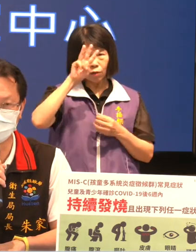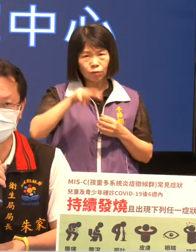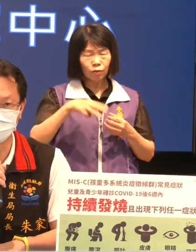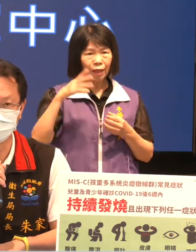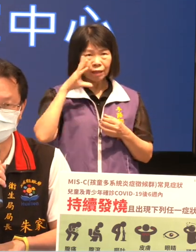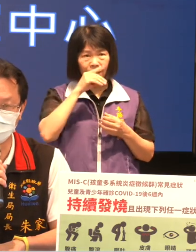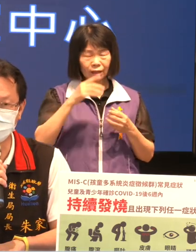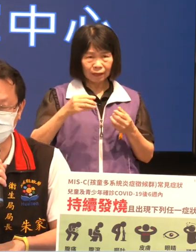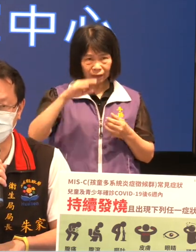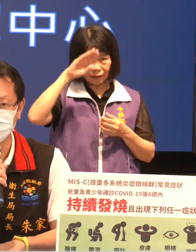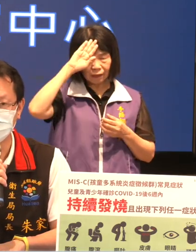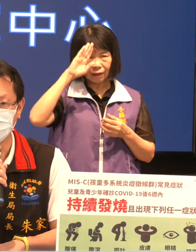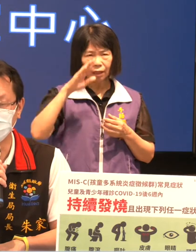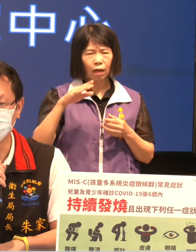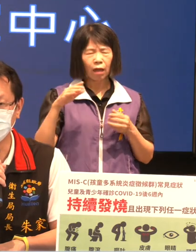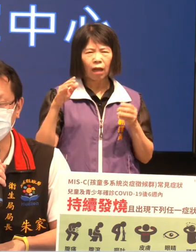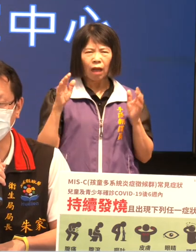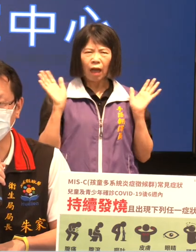是